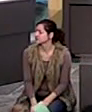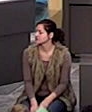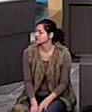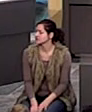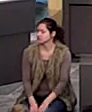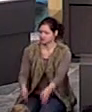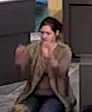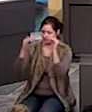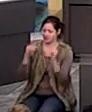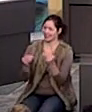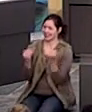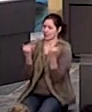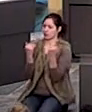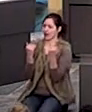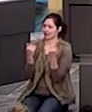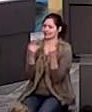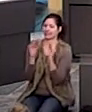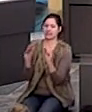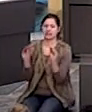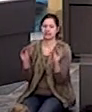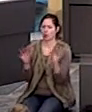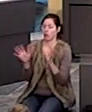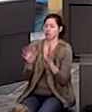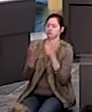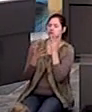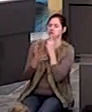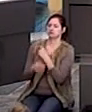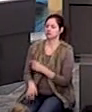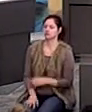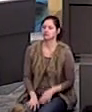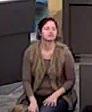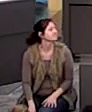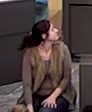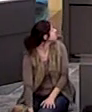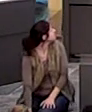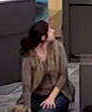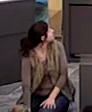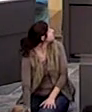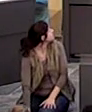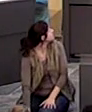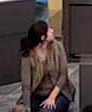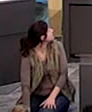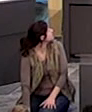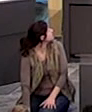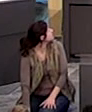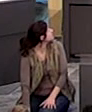En informatie geven. Oh, dat gaat niet goed. Wacht even. Dat gaat niet goed. Ik sta in de verkeerde cel.